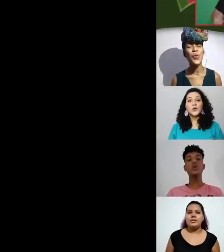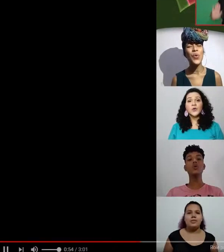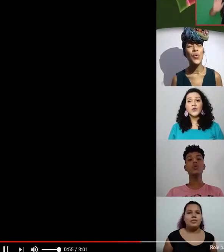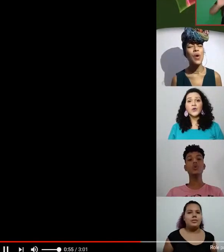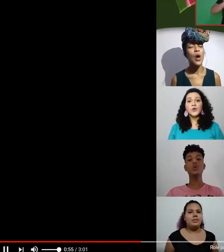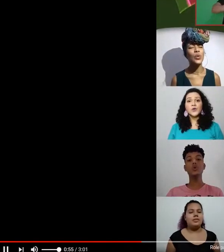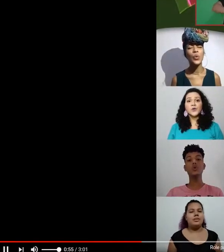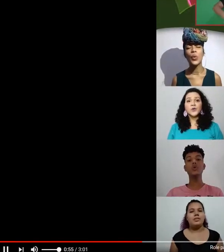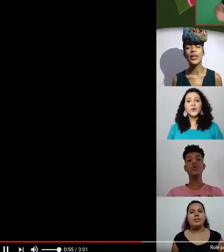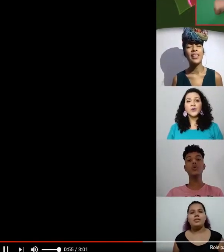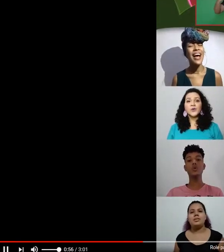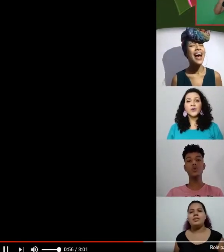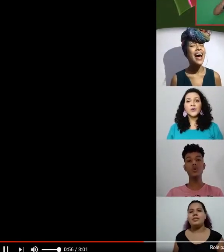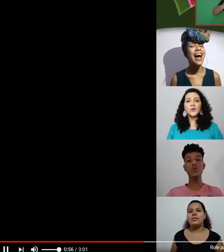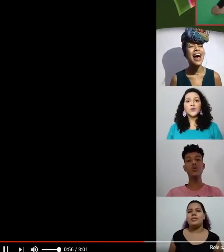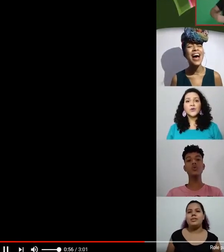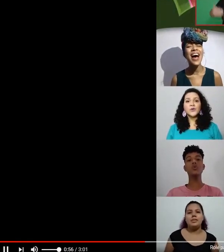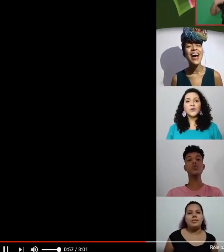Cuidado,